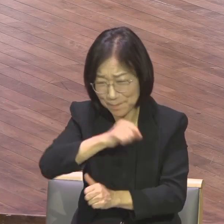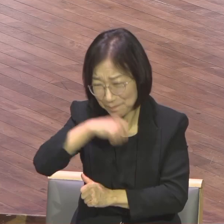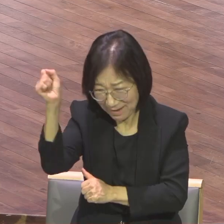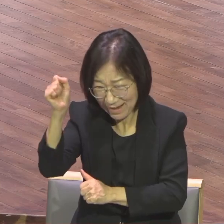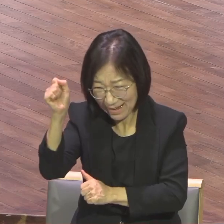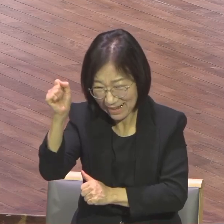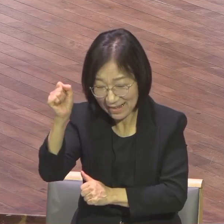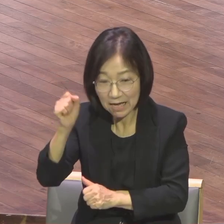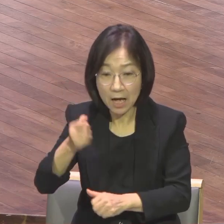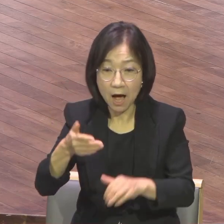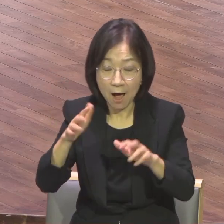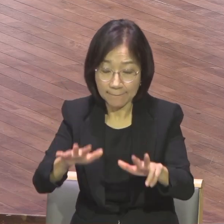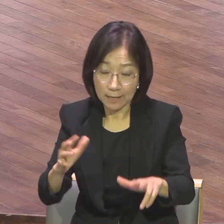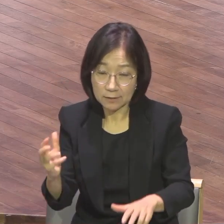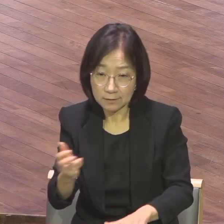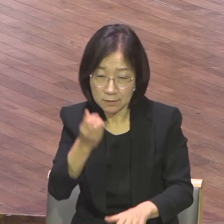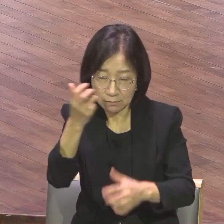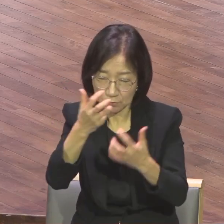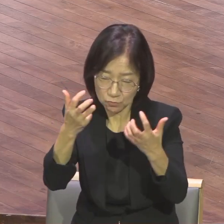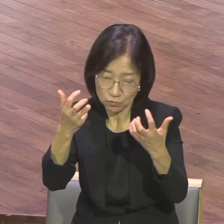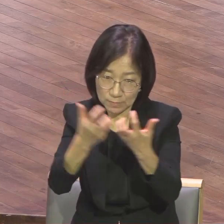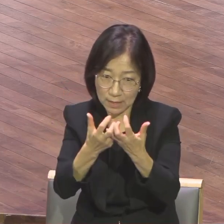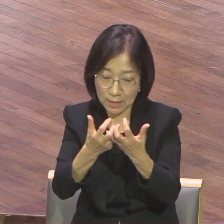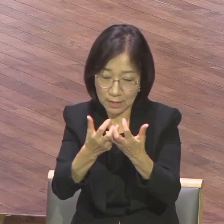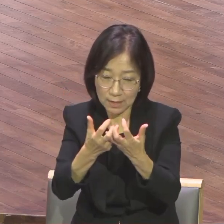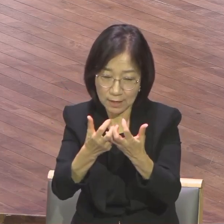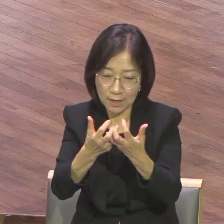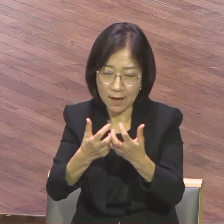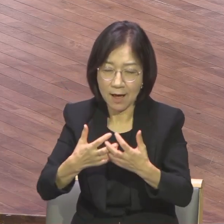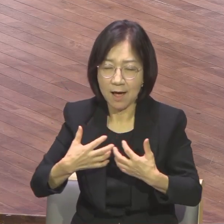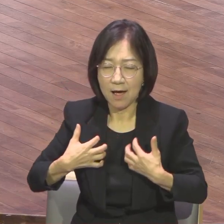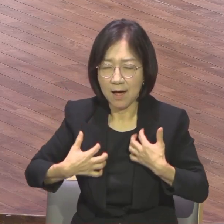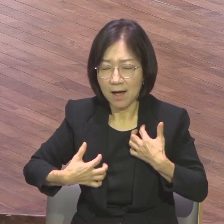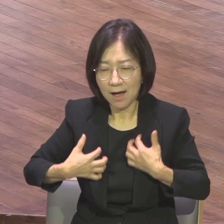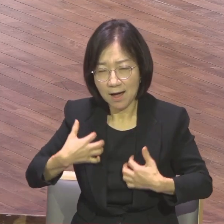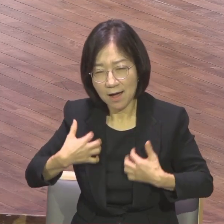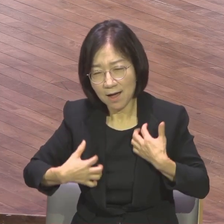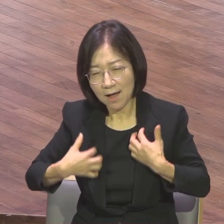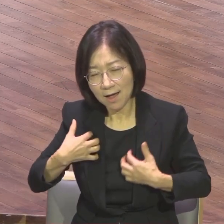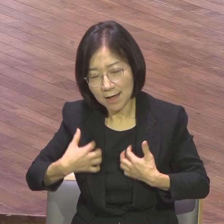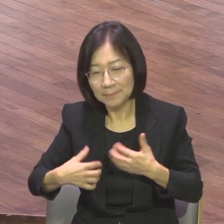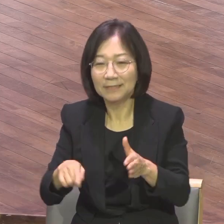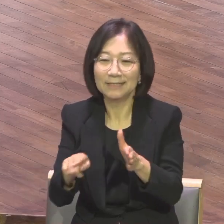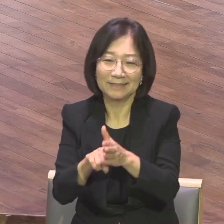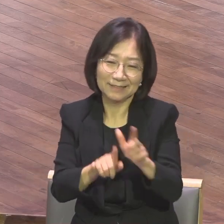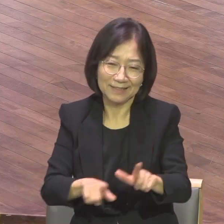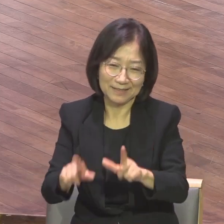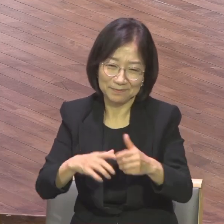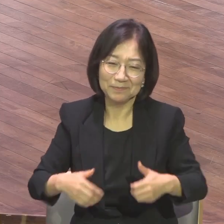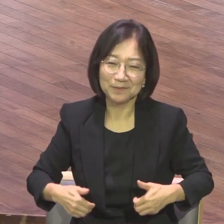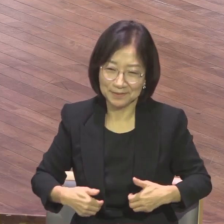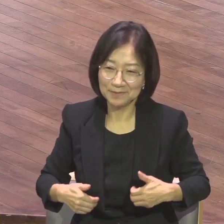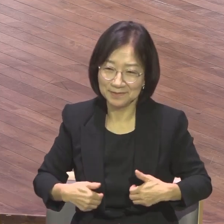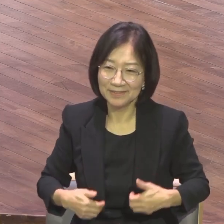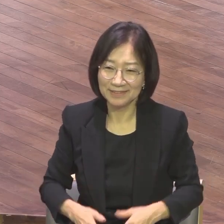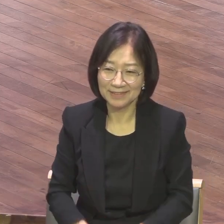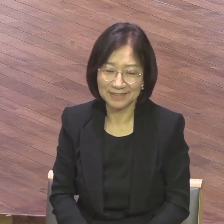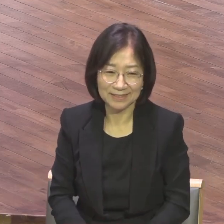성령 충만해서 온전히 누리는 신앙생활이에요. 온전히 누리는